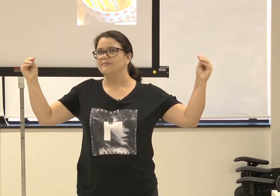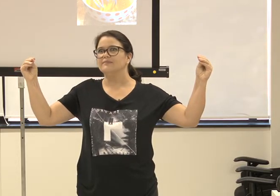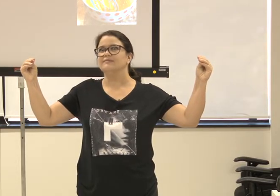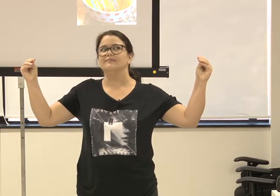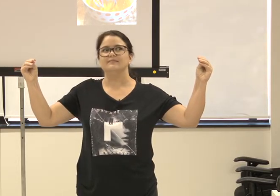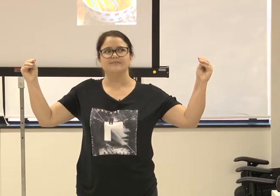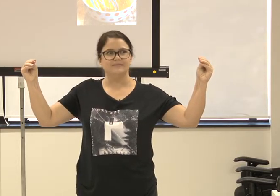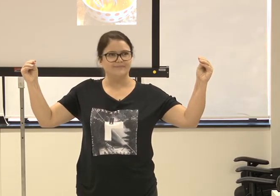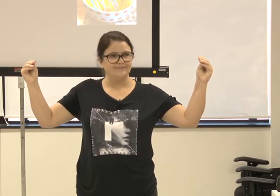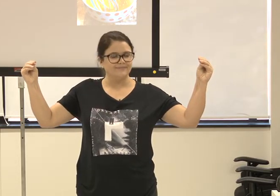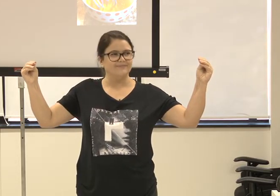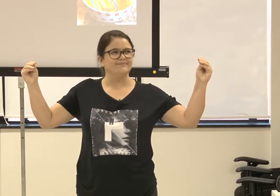Gastaram lá